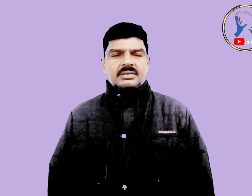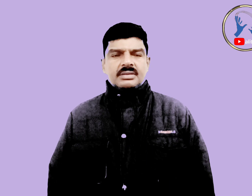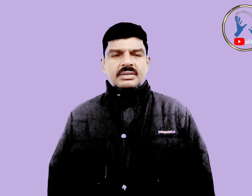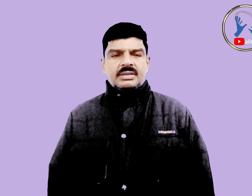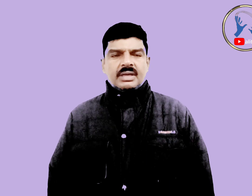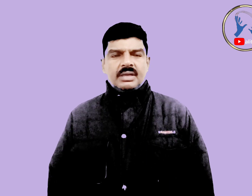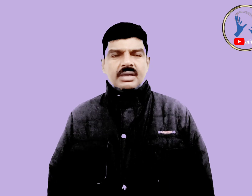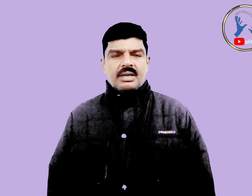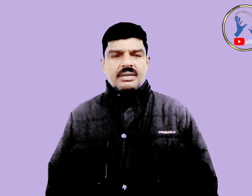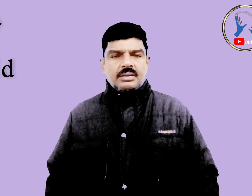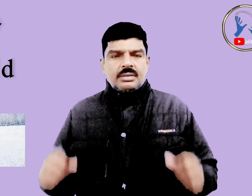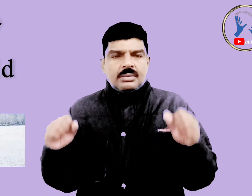ठंडा